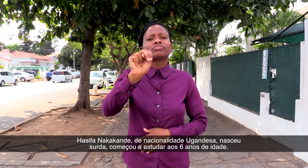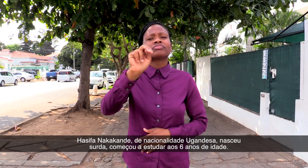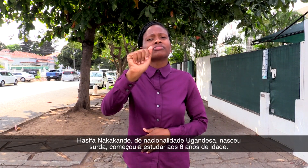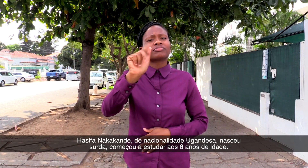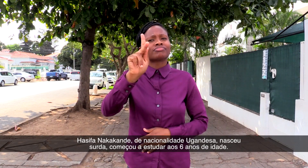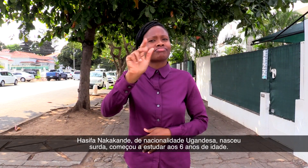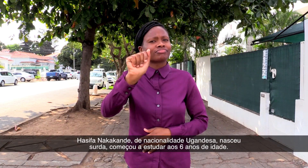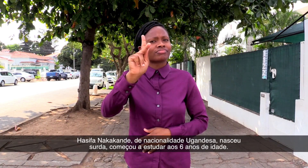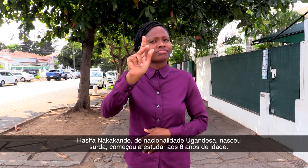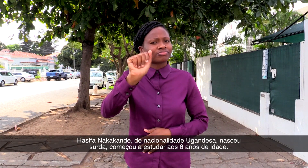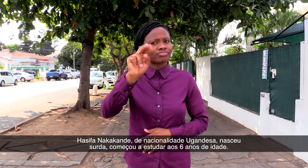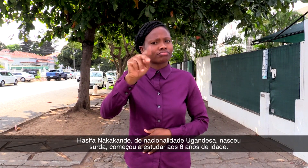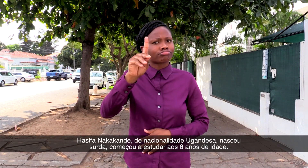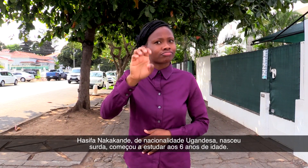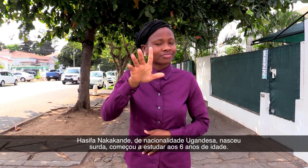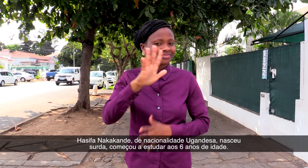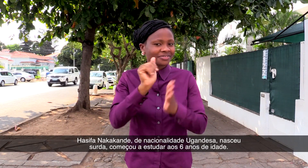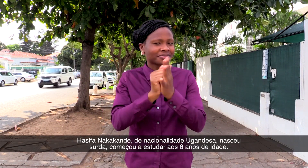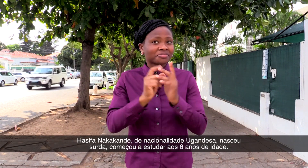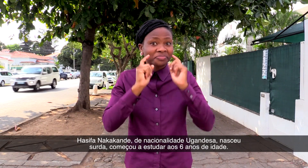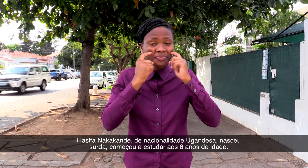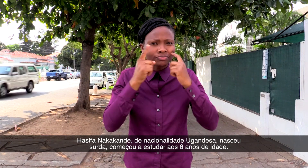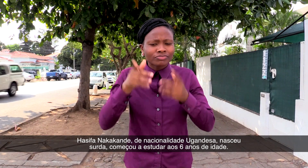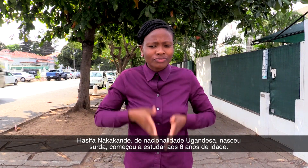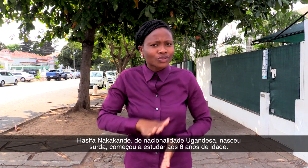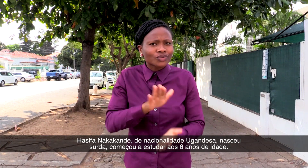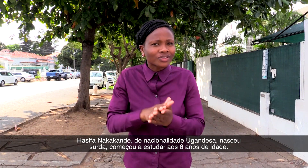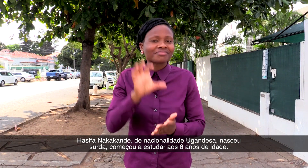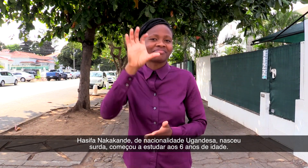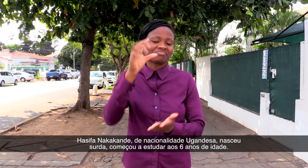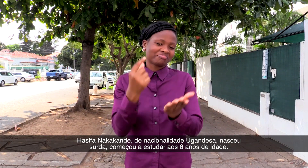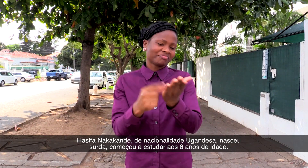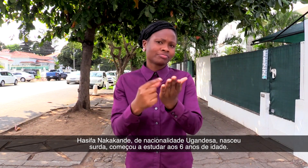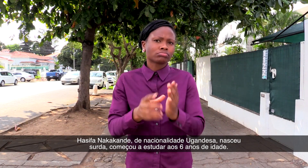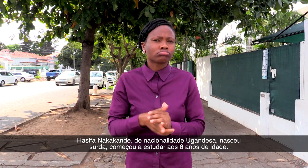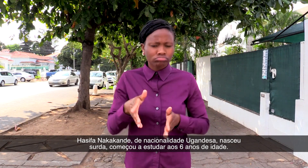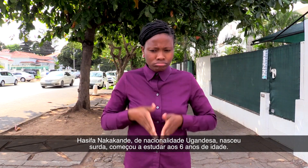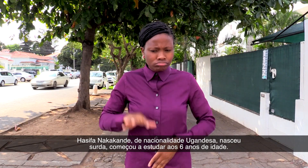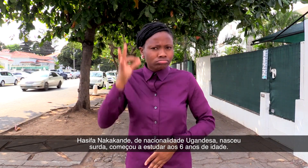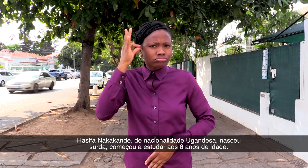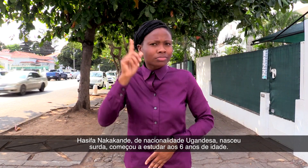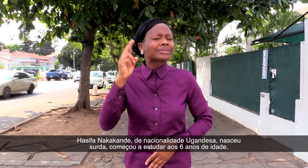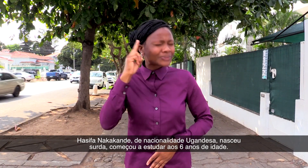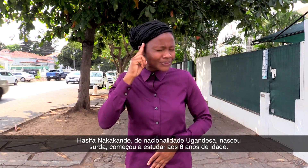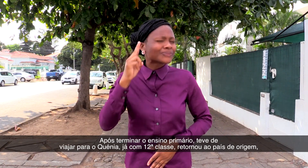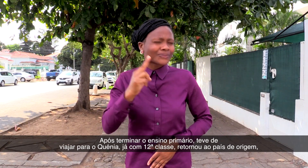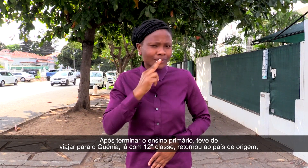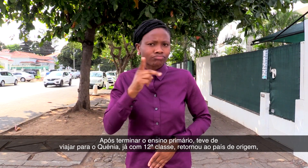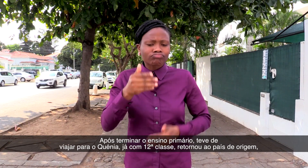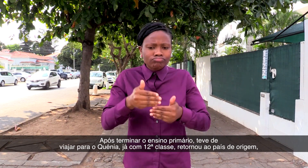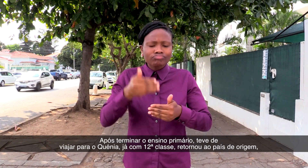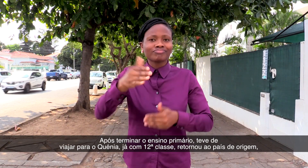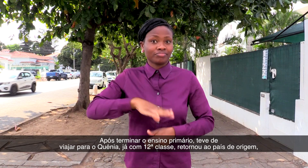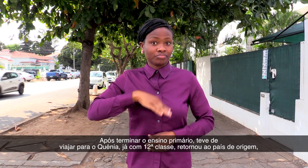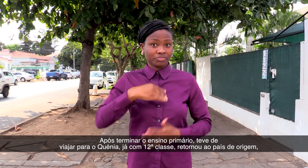Asifa Nakangante, de nacionalidade ugandesa, nasceu surda. Começou a estudar aos 6 anos de idade.